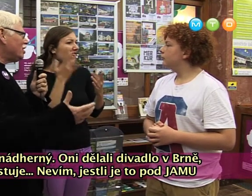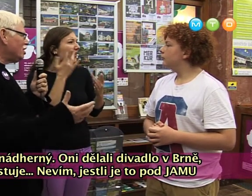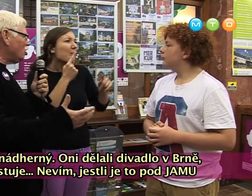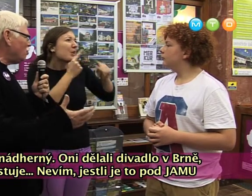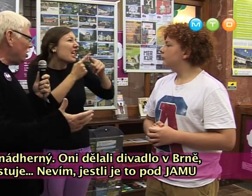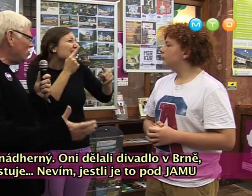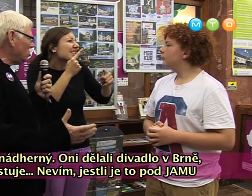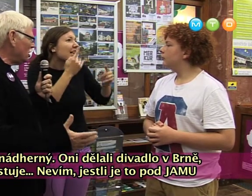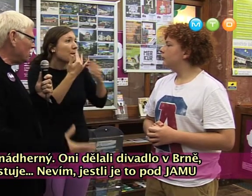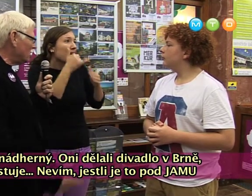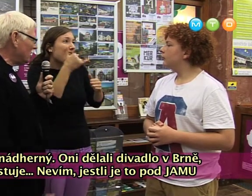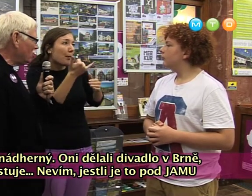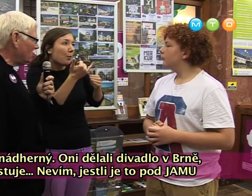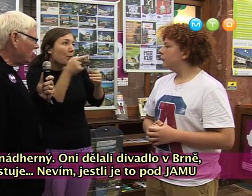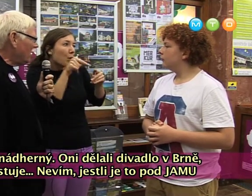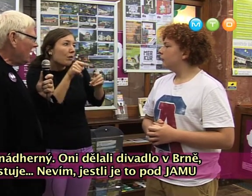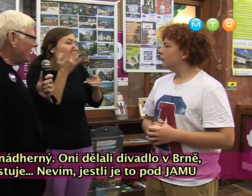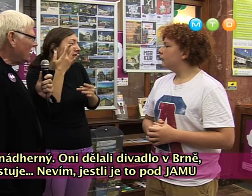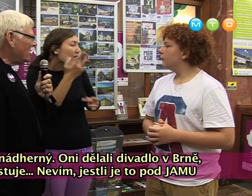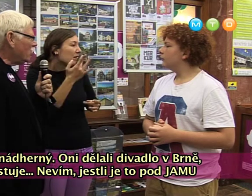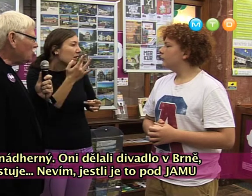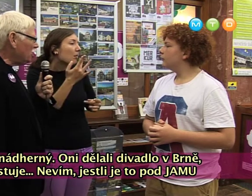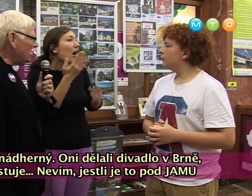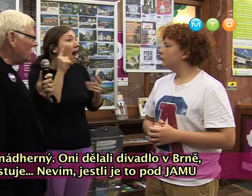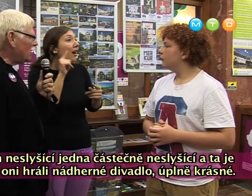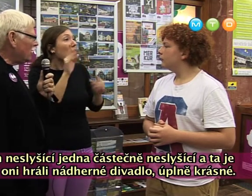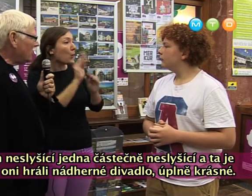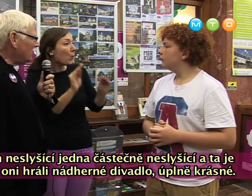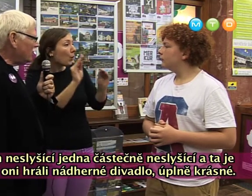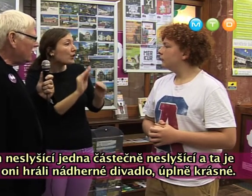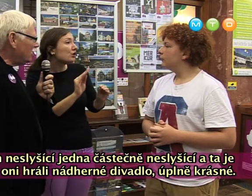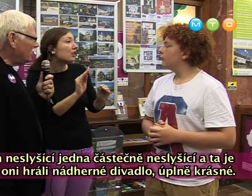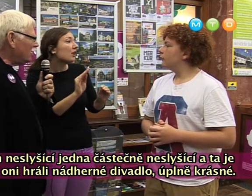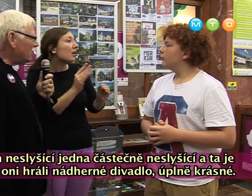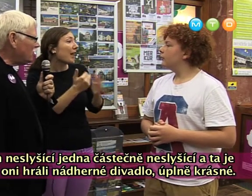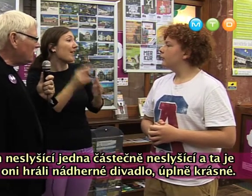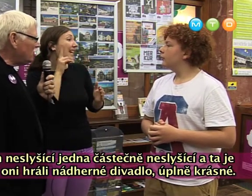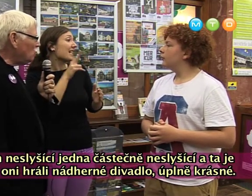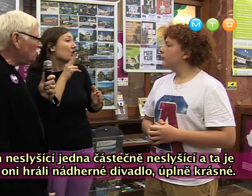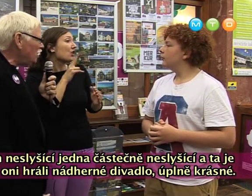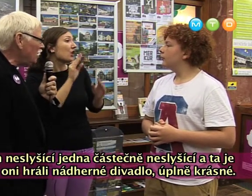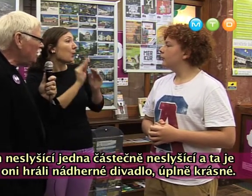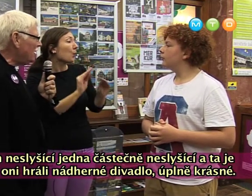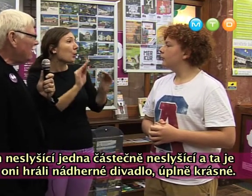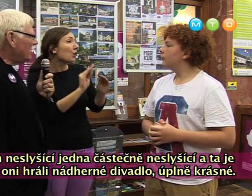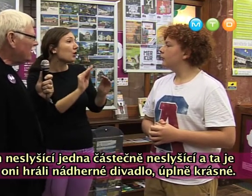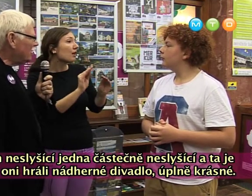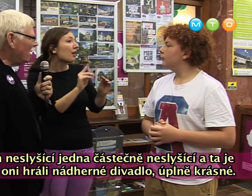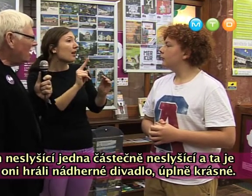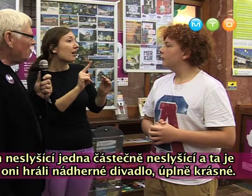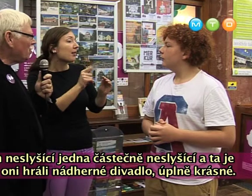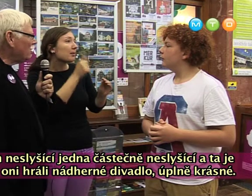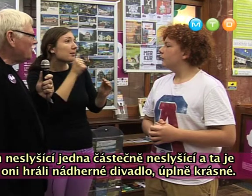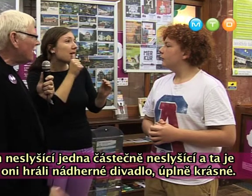nevím přesně, jestli to je pod JAMU, teda přesně, jo, ale učí tam, ty neslyšící učí